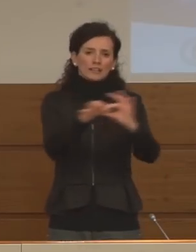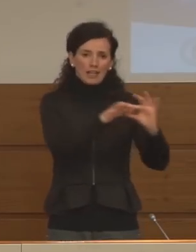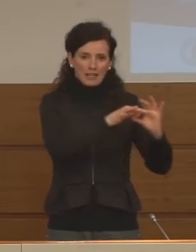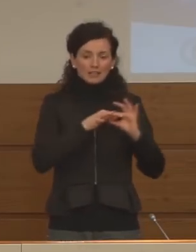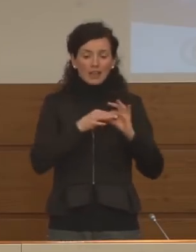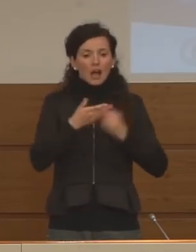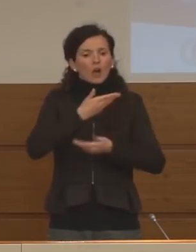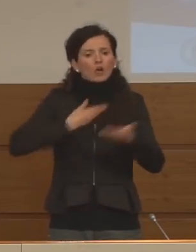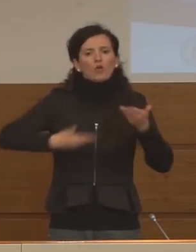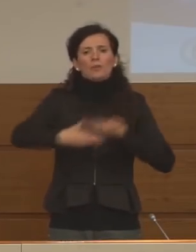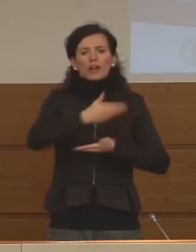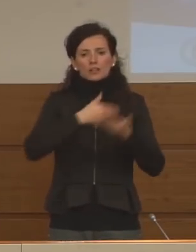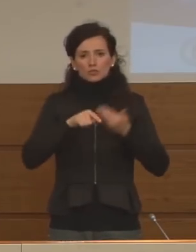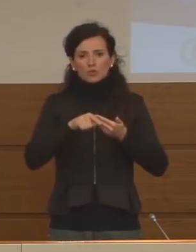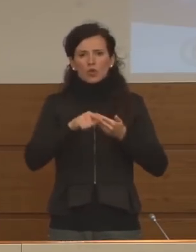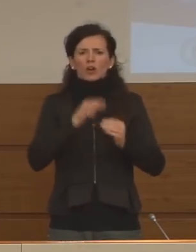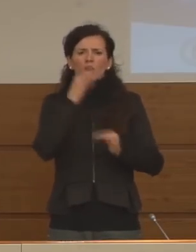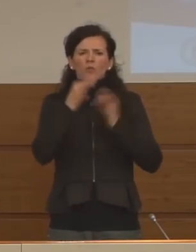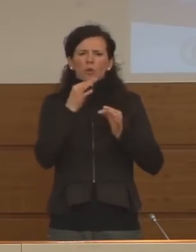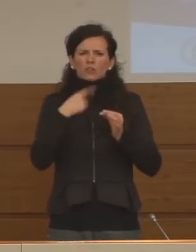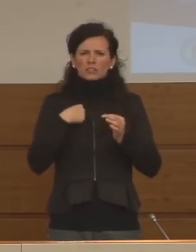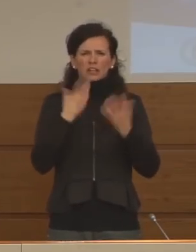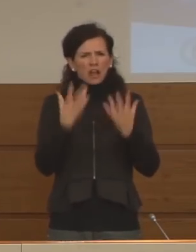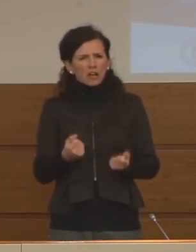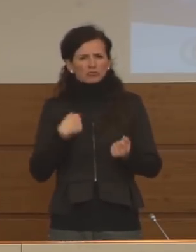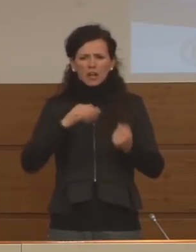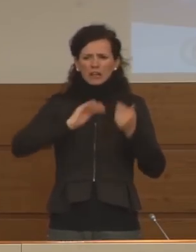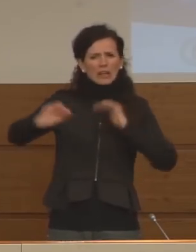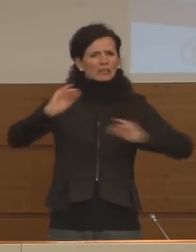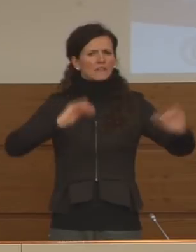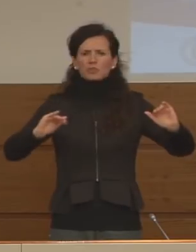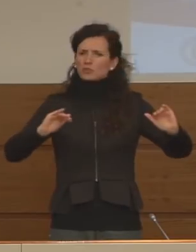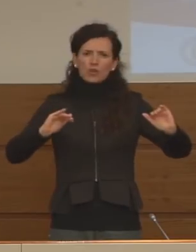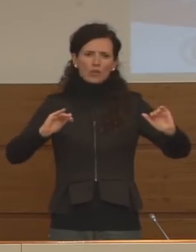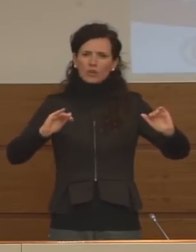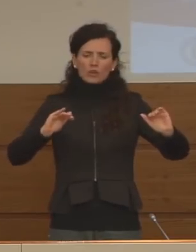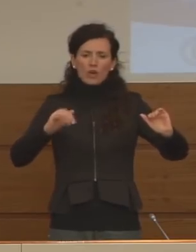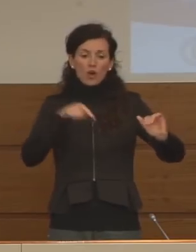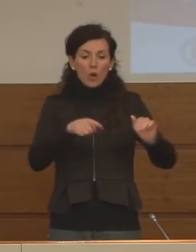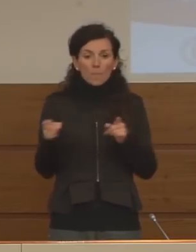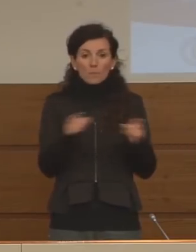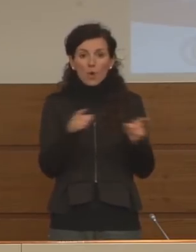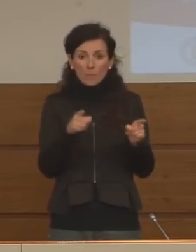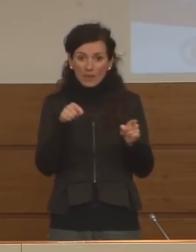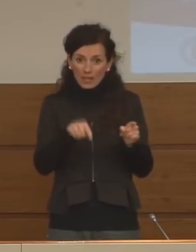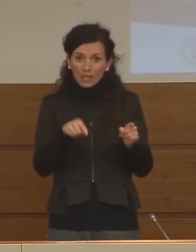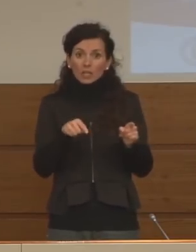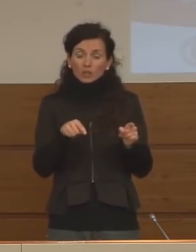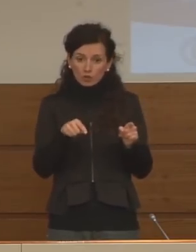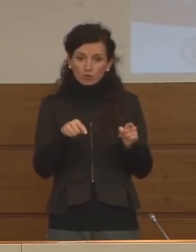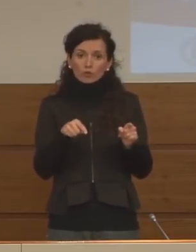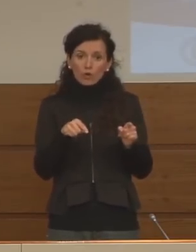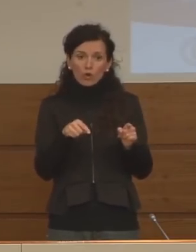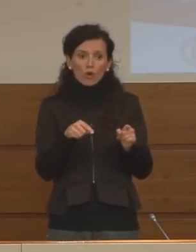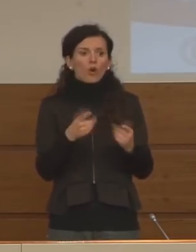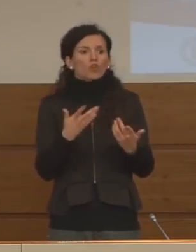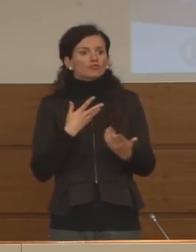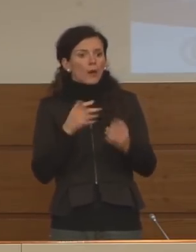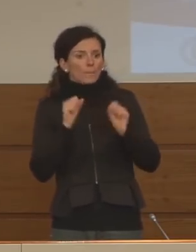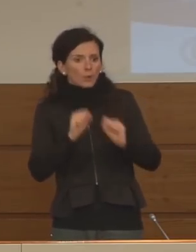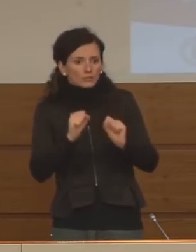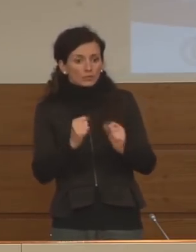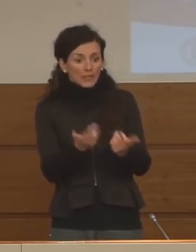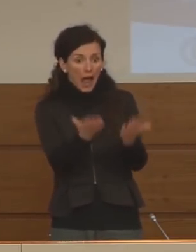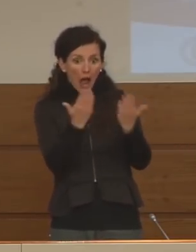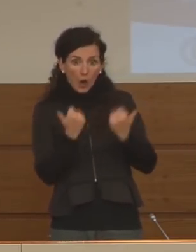e non quello delle divisioni dovunque c'è la possibilità di acquisire